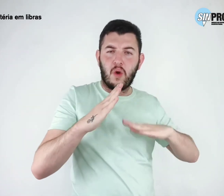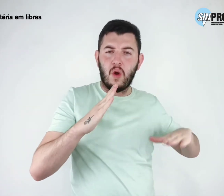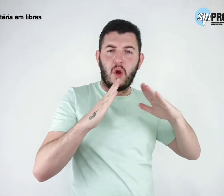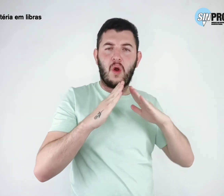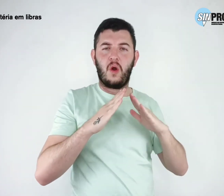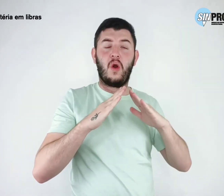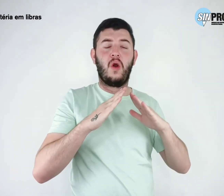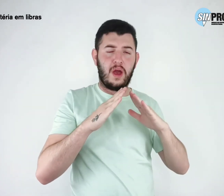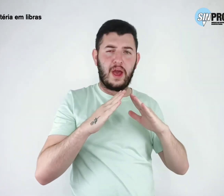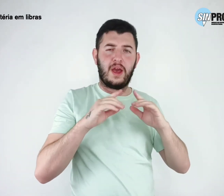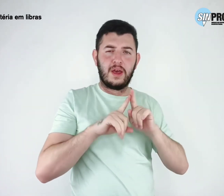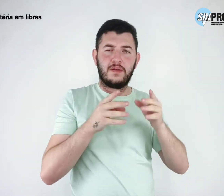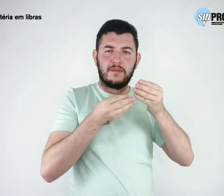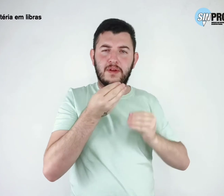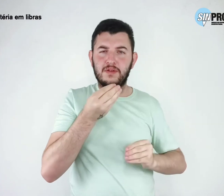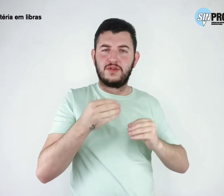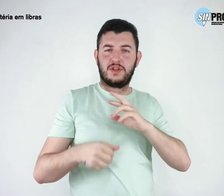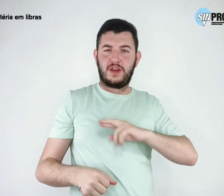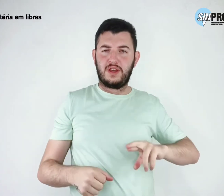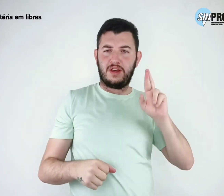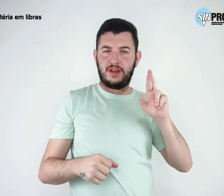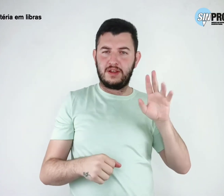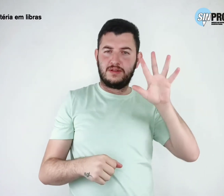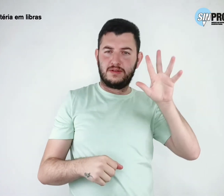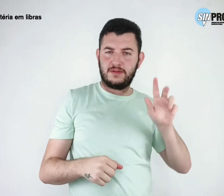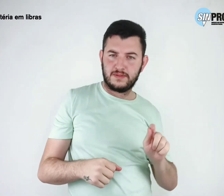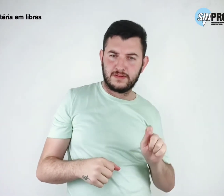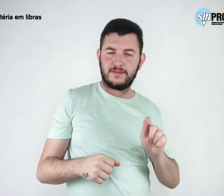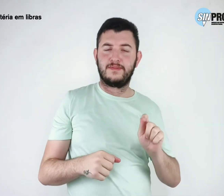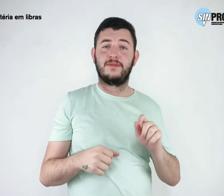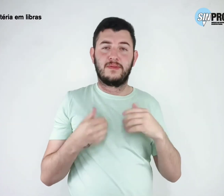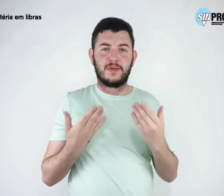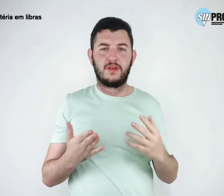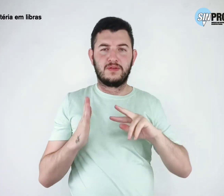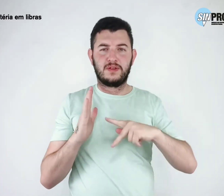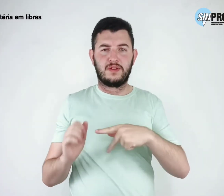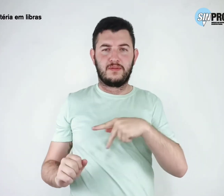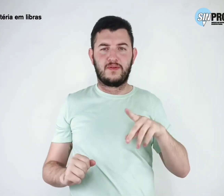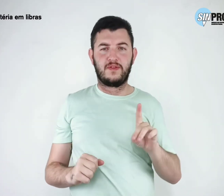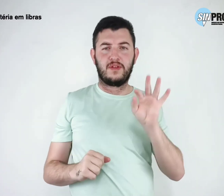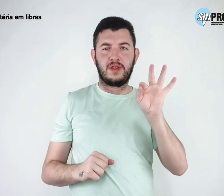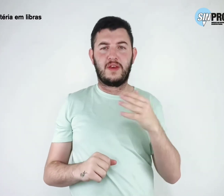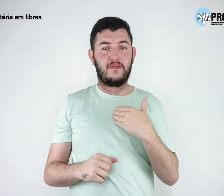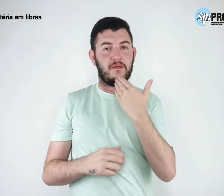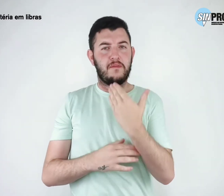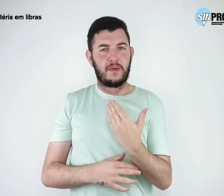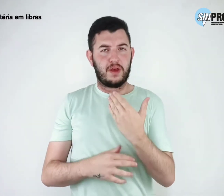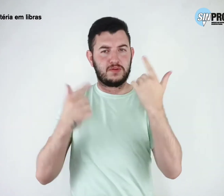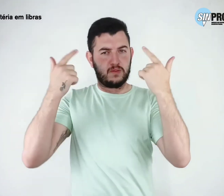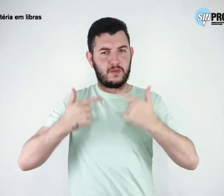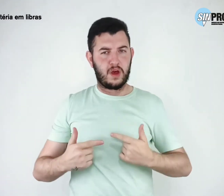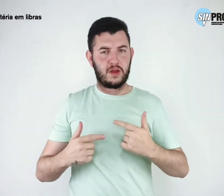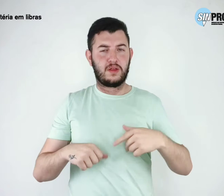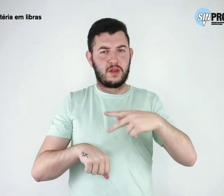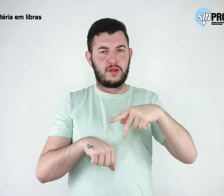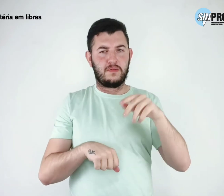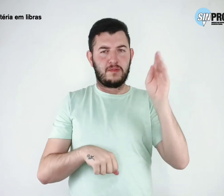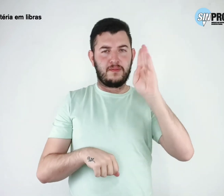Simpro cobra laicidade no Estado. A força-tarefa, formada por mais de 400